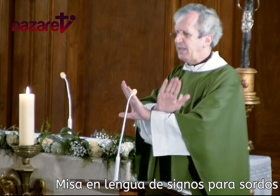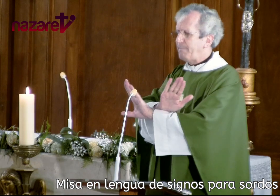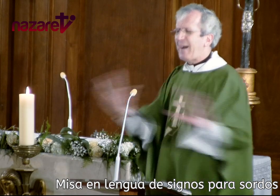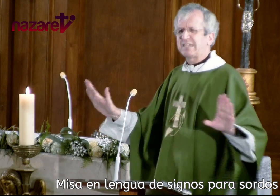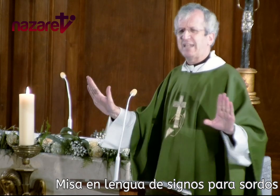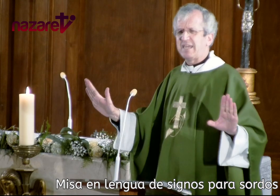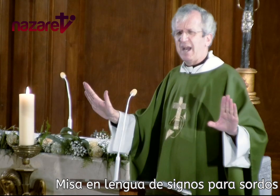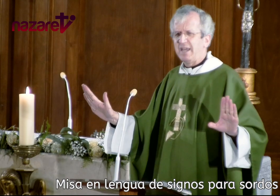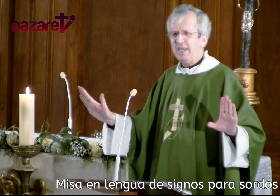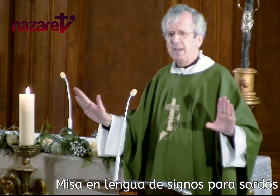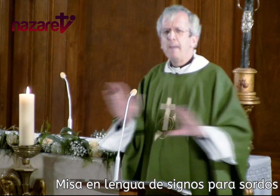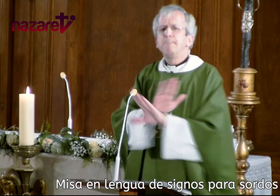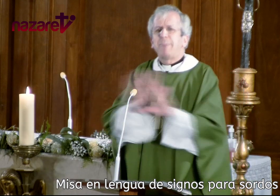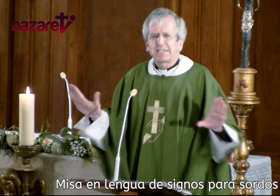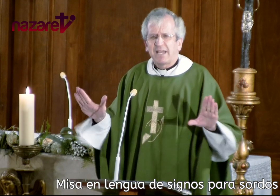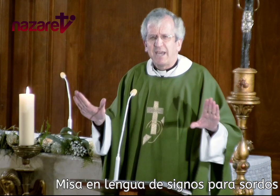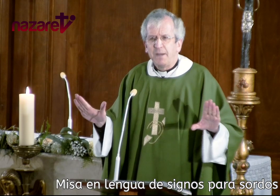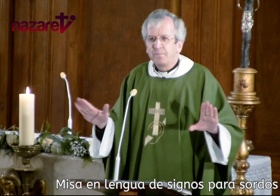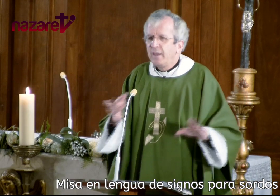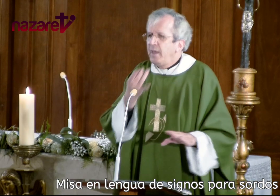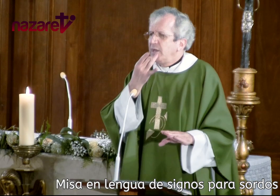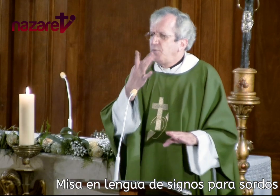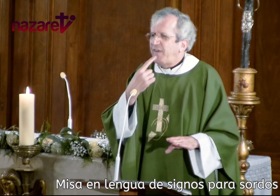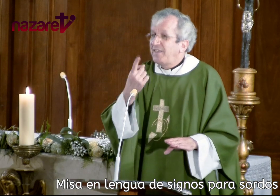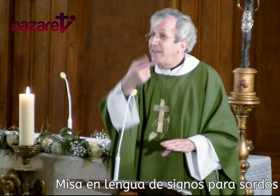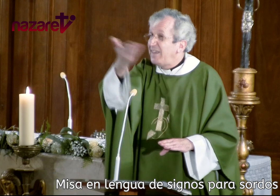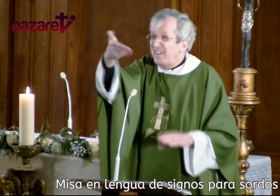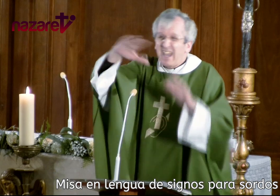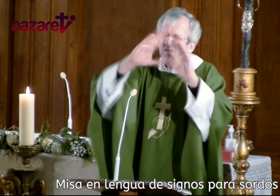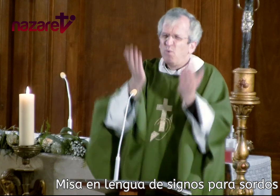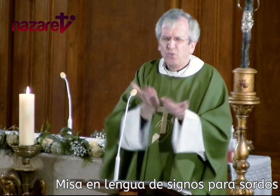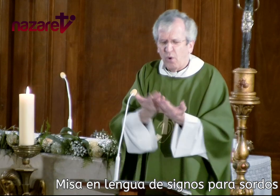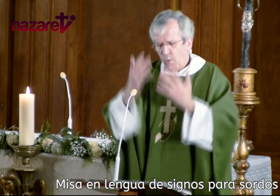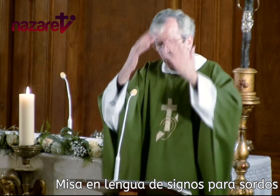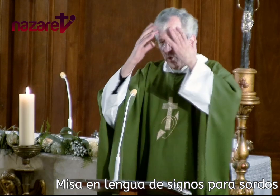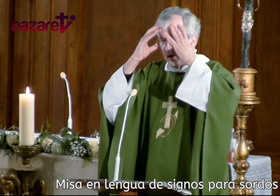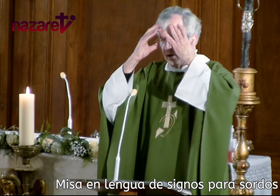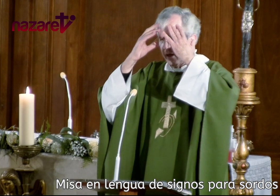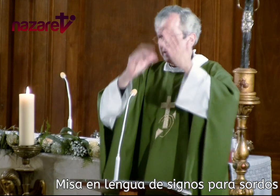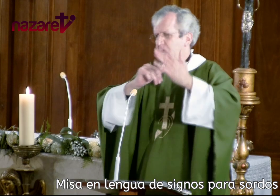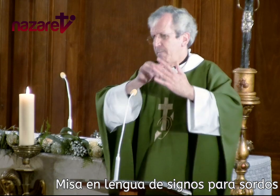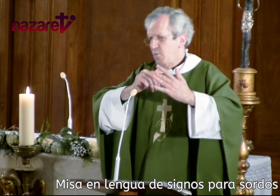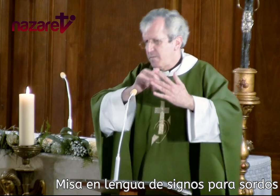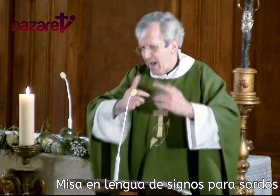hasta ya basta ya es muy fácil decir el mundo está muy mal